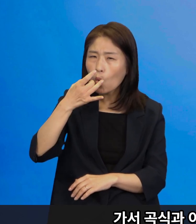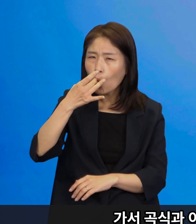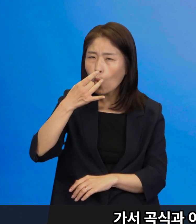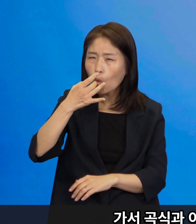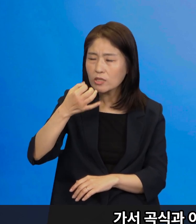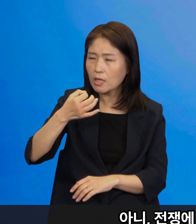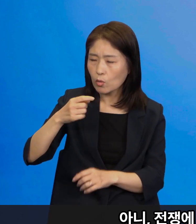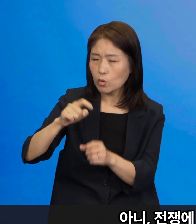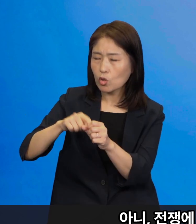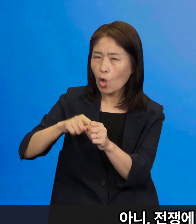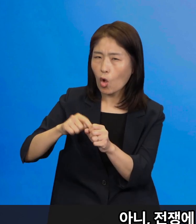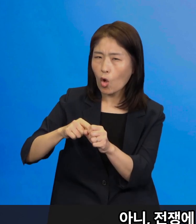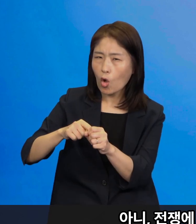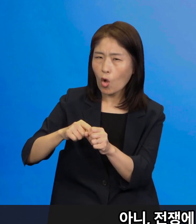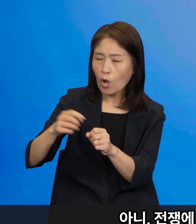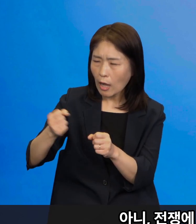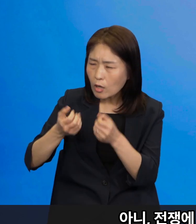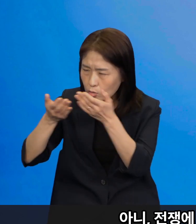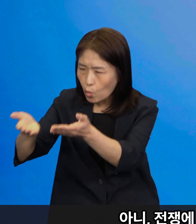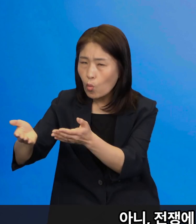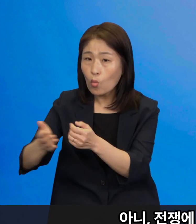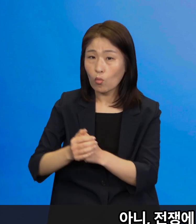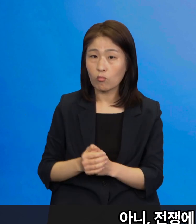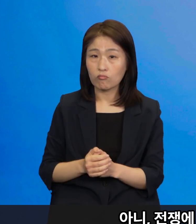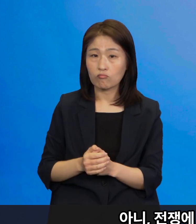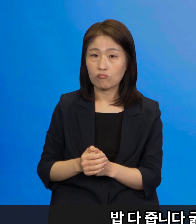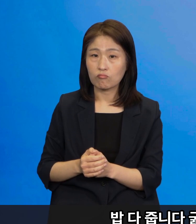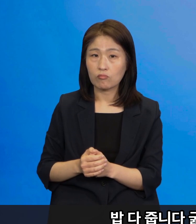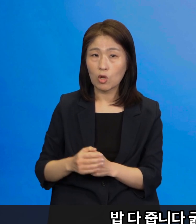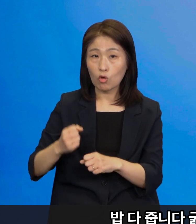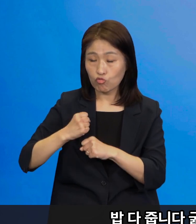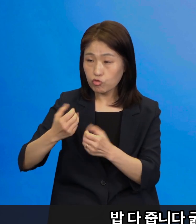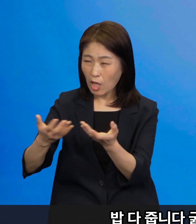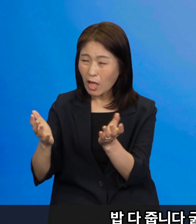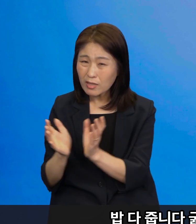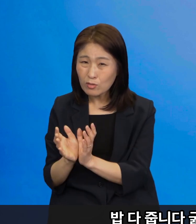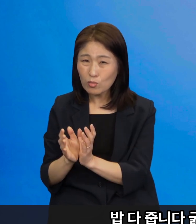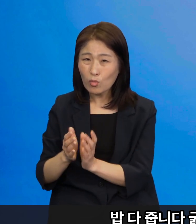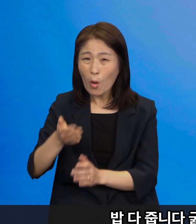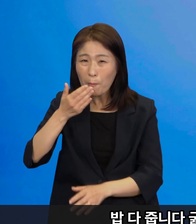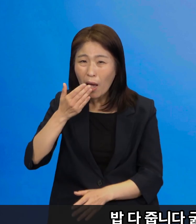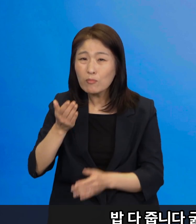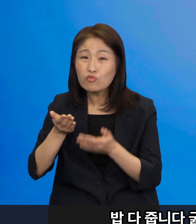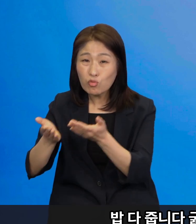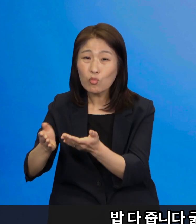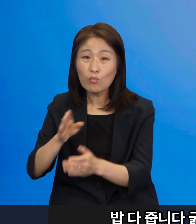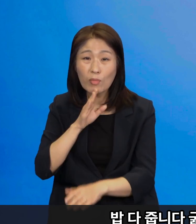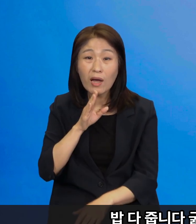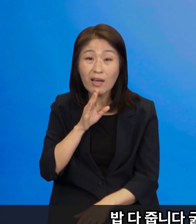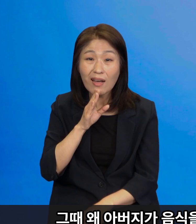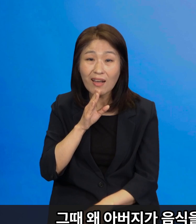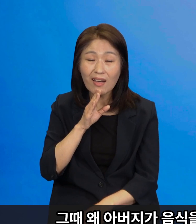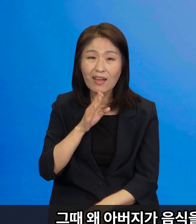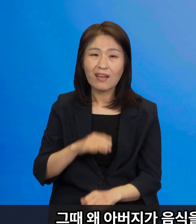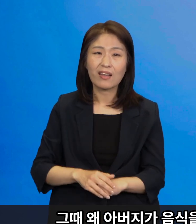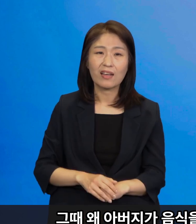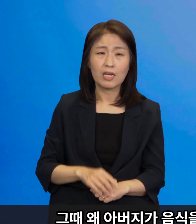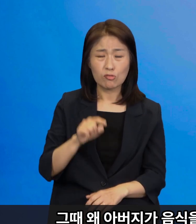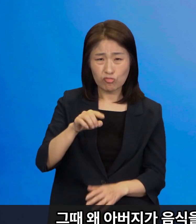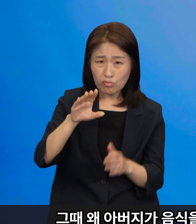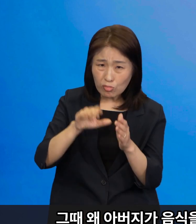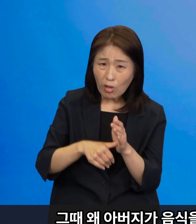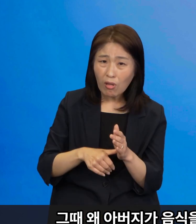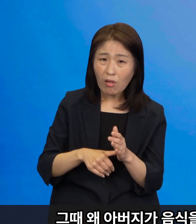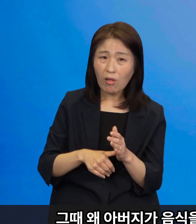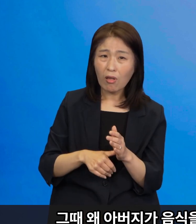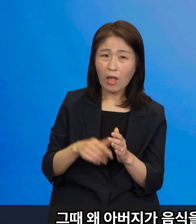가져다 줘라. 아니, 전쟁에 군량미가 없습니까? 있죠. 밥 다 줍니다. 굶기면서 전쟁하진 않거든요. 근데 왜